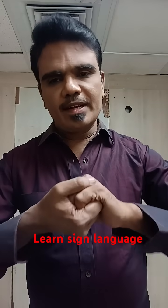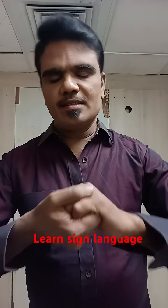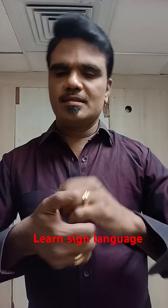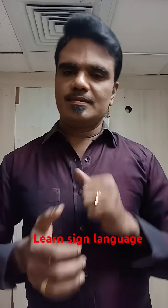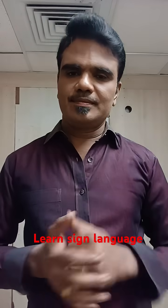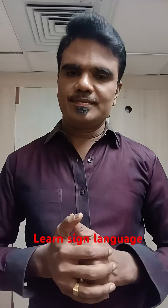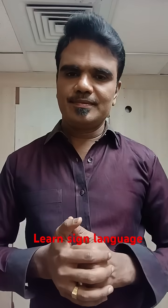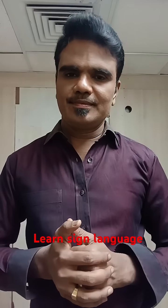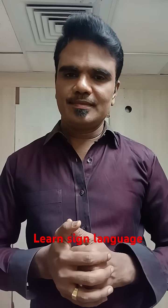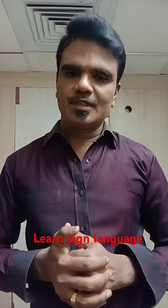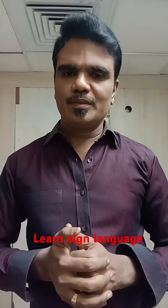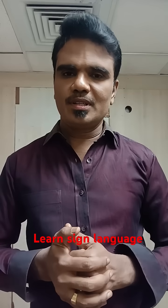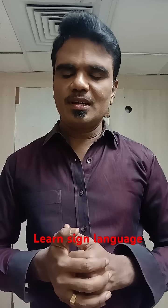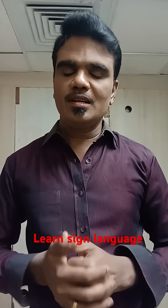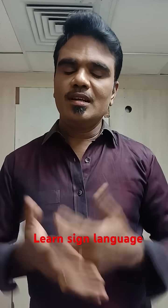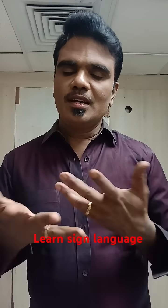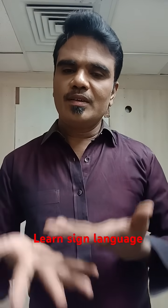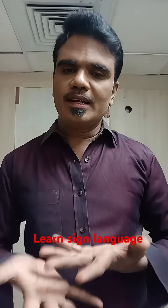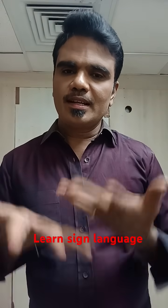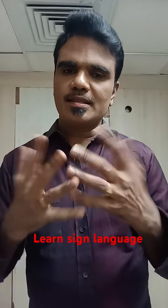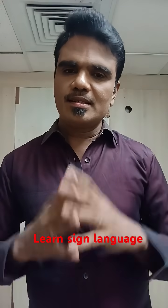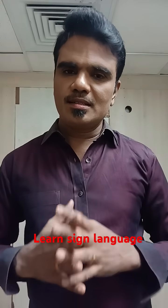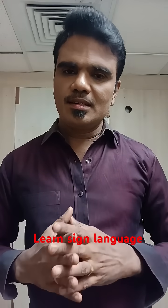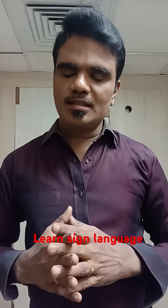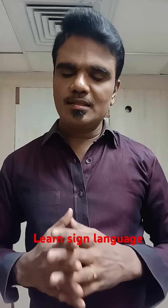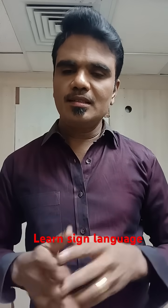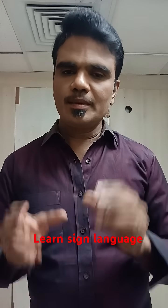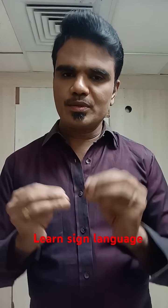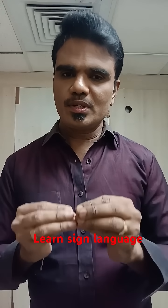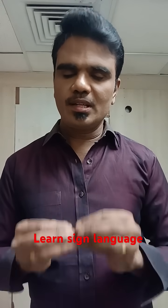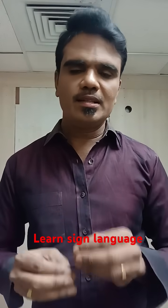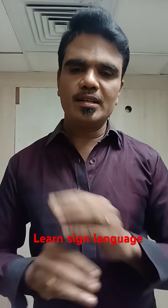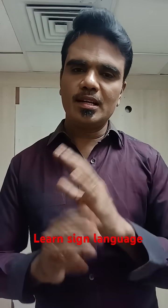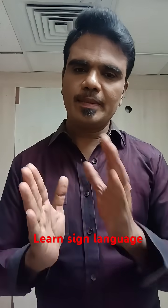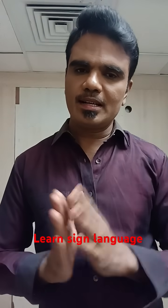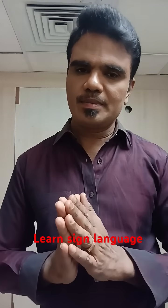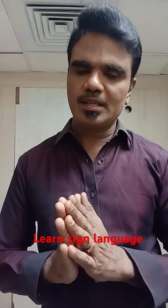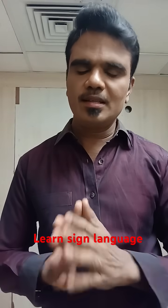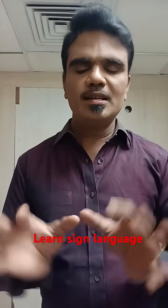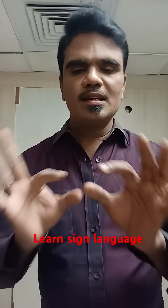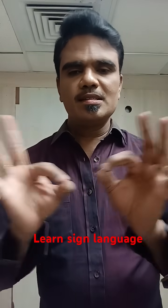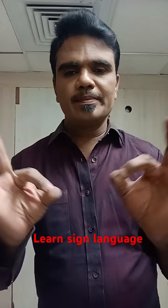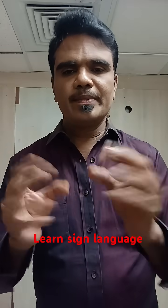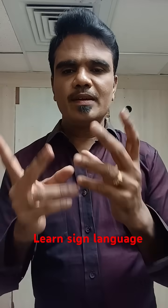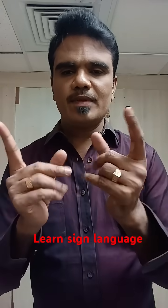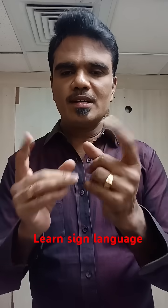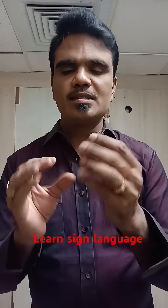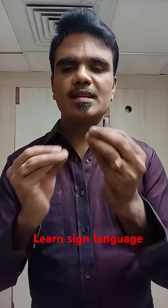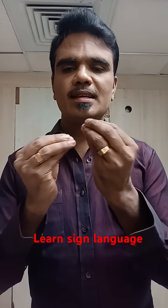ஃப்ரெண்ட்ஸ். புரியுதுங்களா? இன்னும் நிறைய சயின்ஸ் இதில் இருக்குது. இப்போ சொன்னது எல்லாத்தையும் நல்லா ப்ராக்டிஸ் பண்ணுங்கள். சிம்பிளாக, ஃபாஸ்ட்டாக,